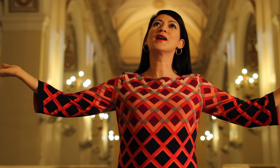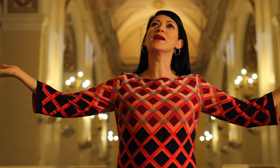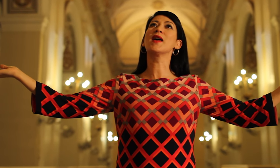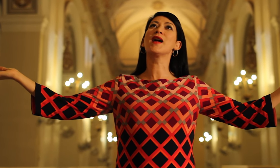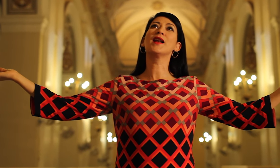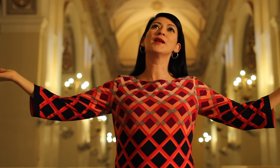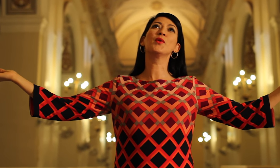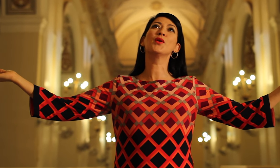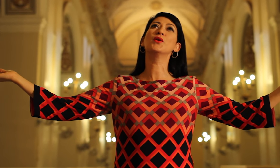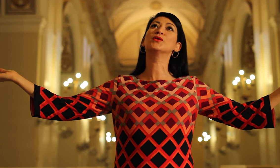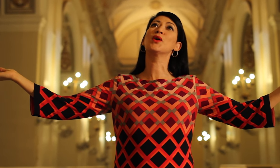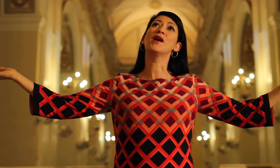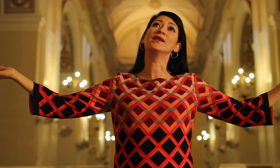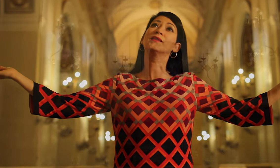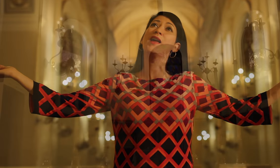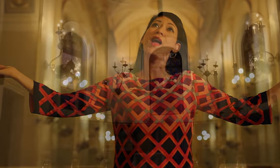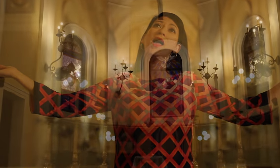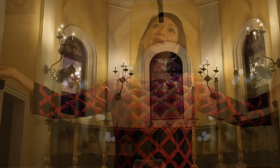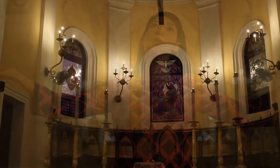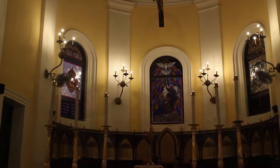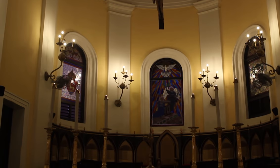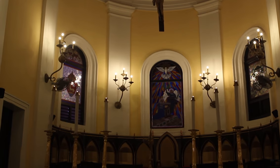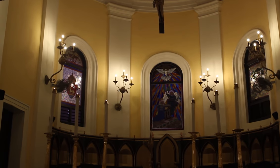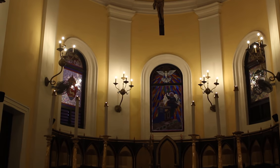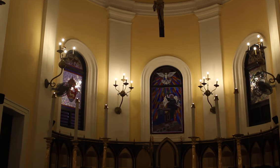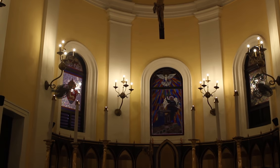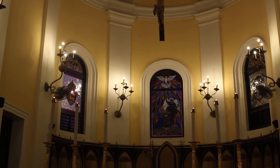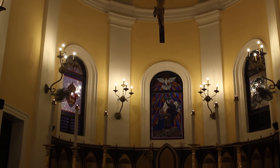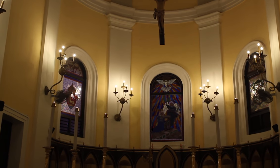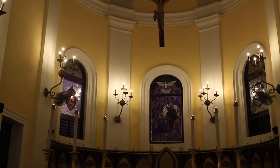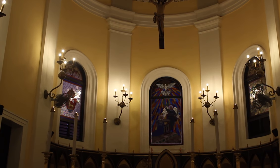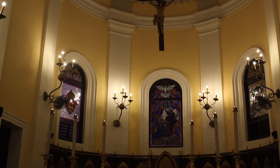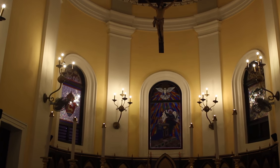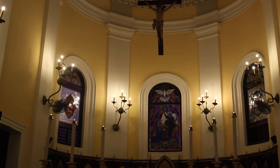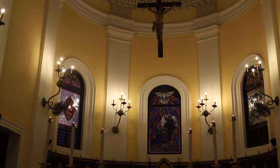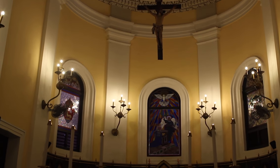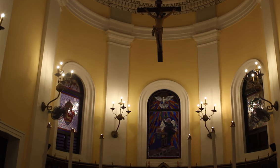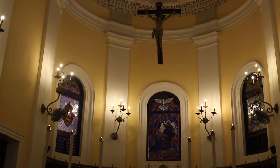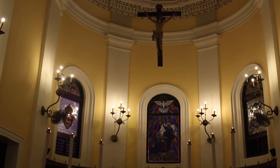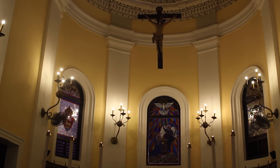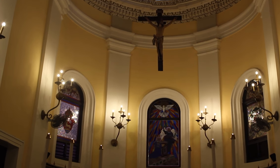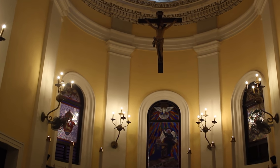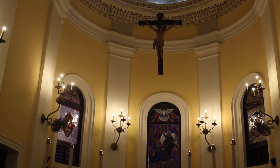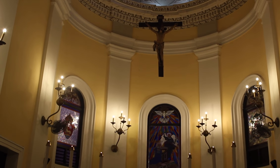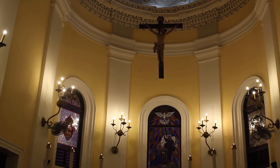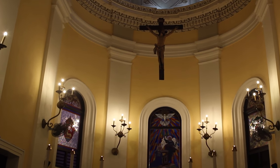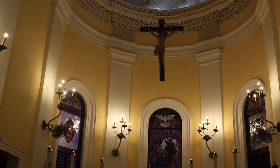y del mundo entero. Por su